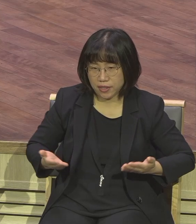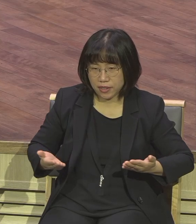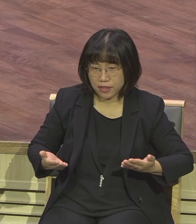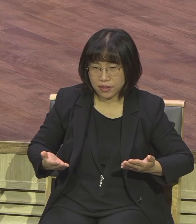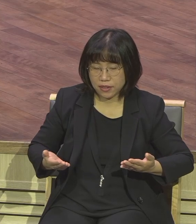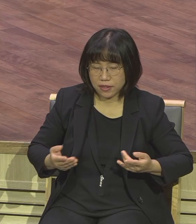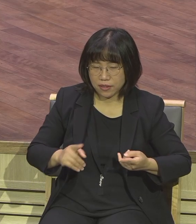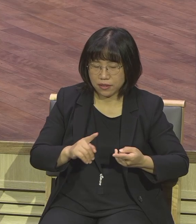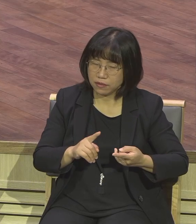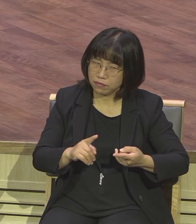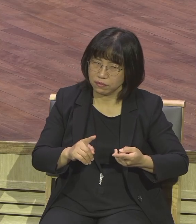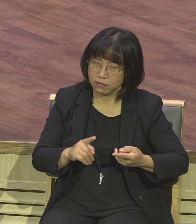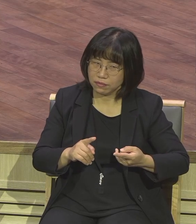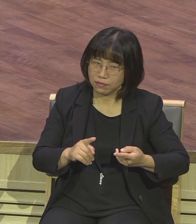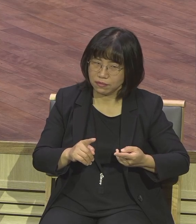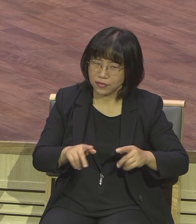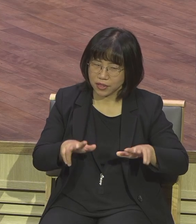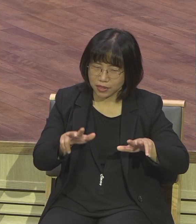사실,